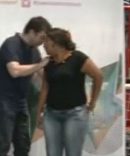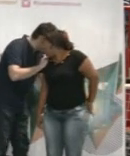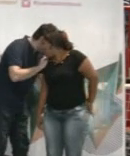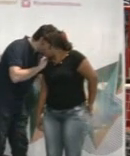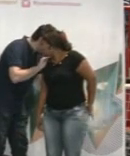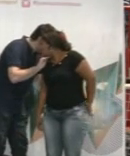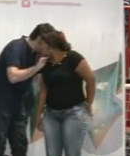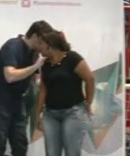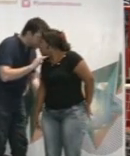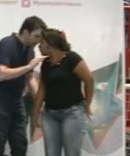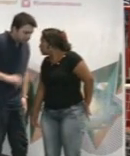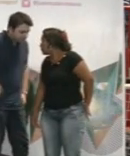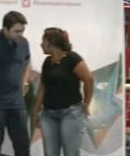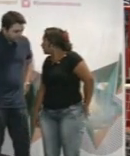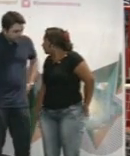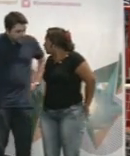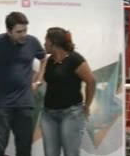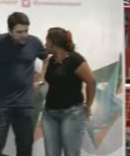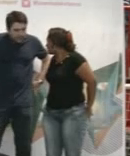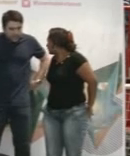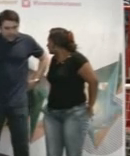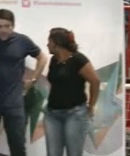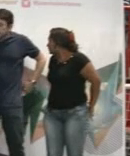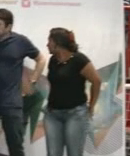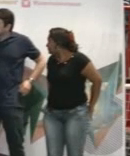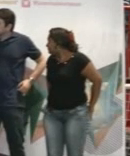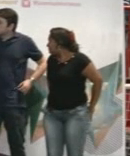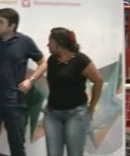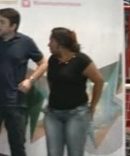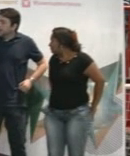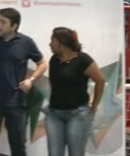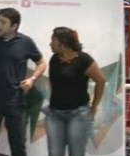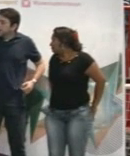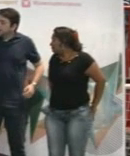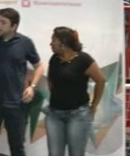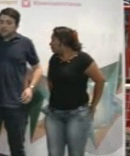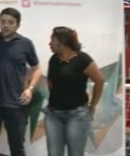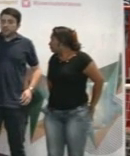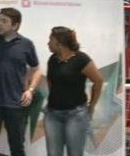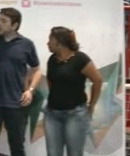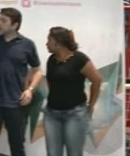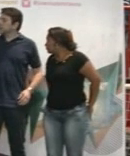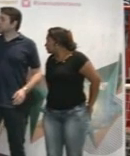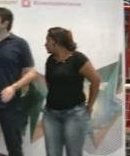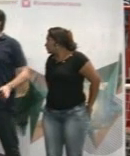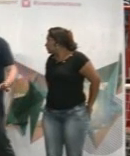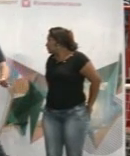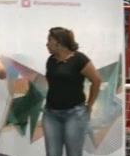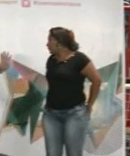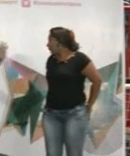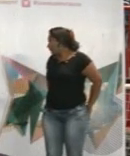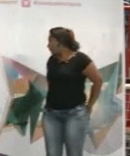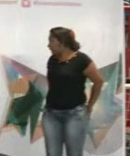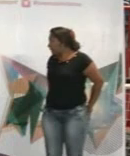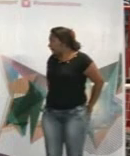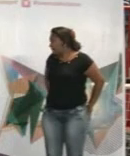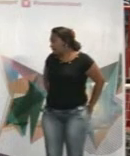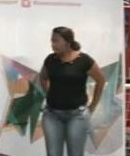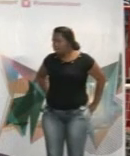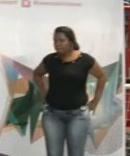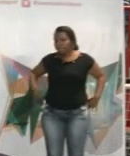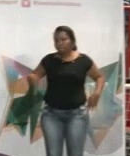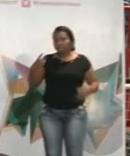Show de bola. Bom, vamos para a habilidade 6. A habilidade 6